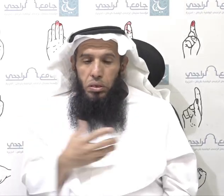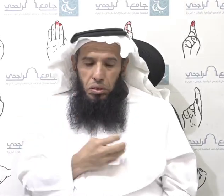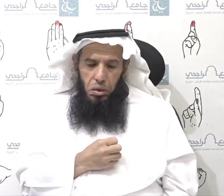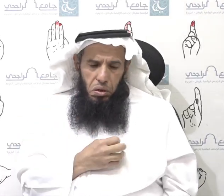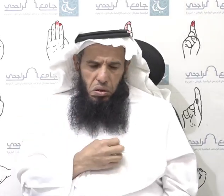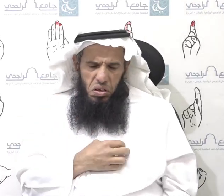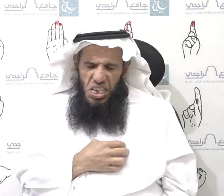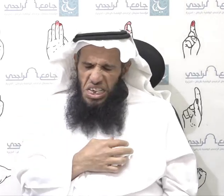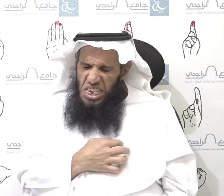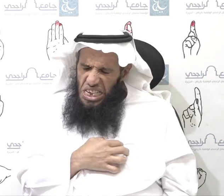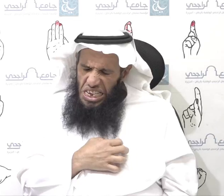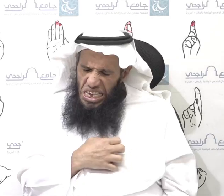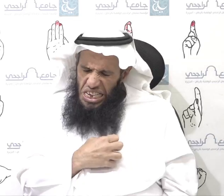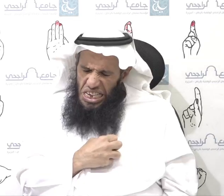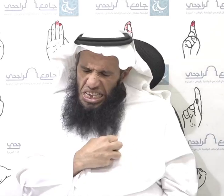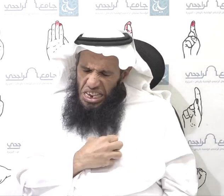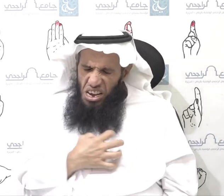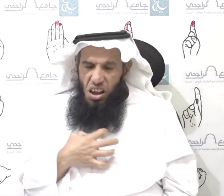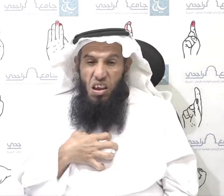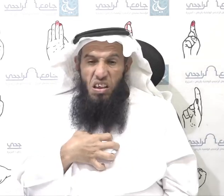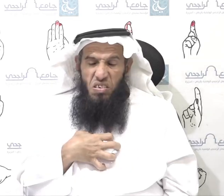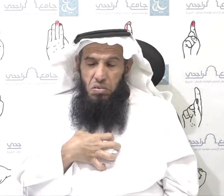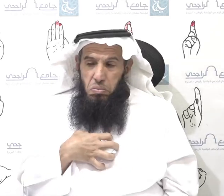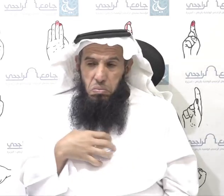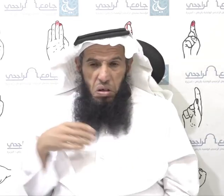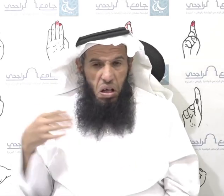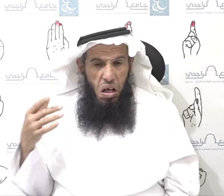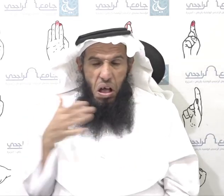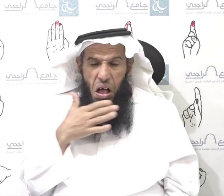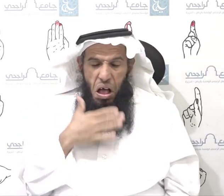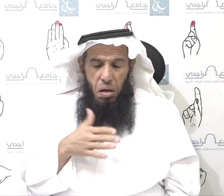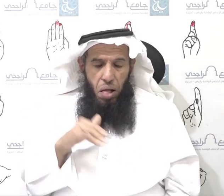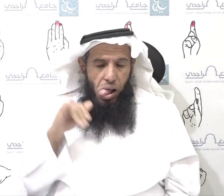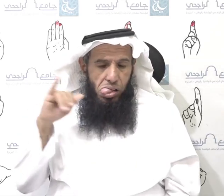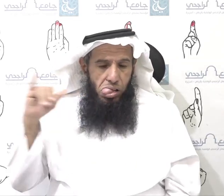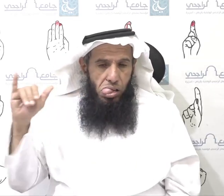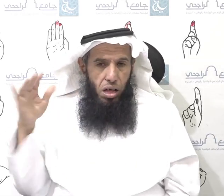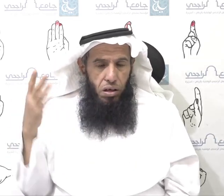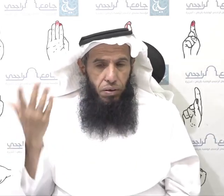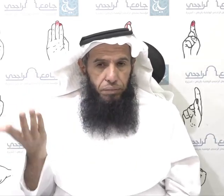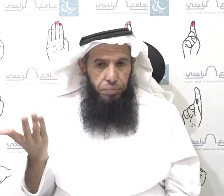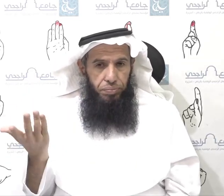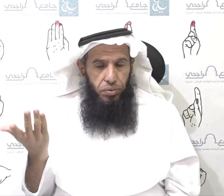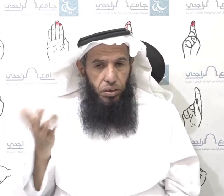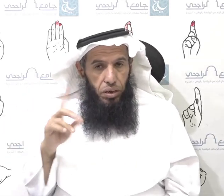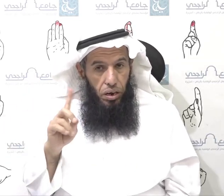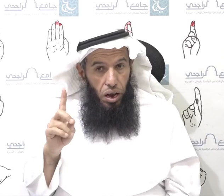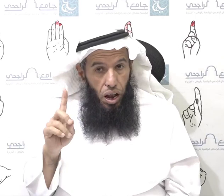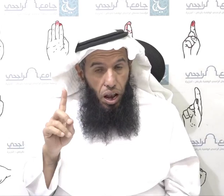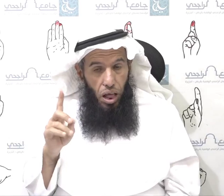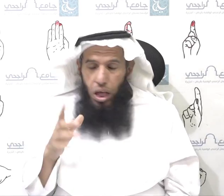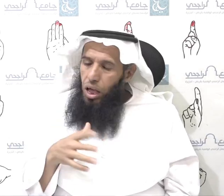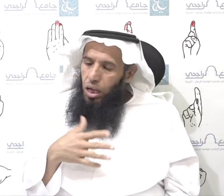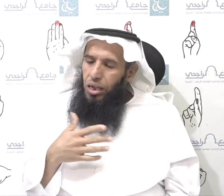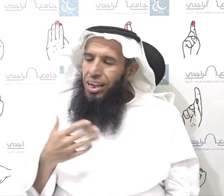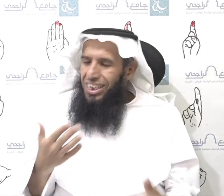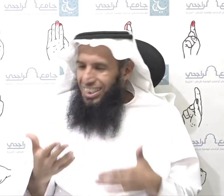مجروحة ونفوسهم مطوية على كثير من الأحزان، فلنكن نحن من يسليهم ويقف